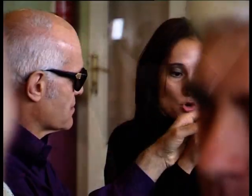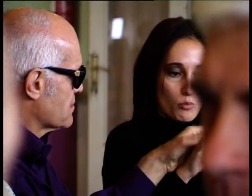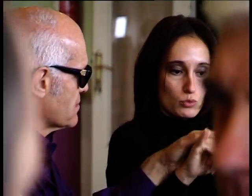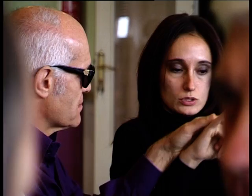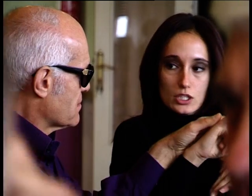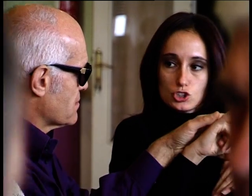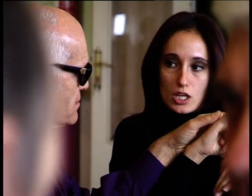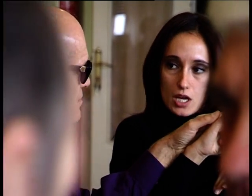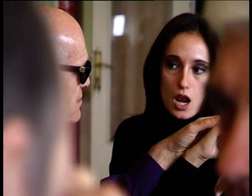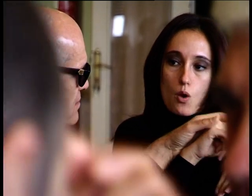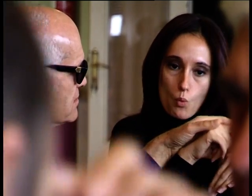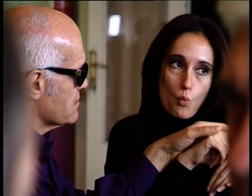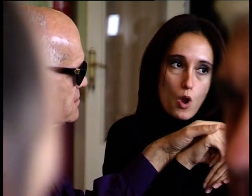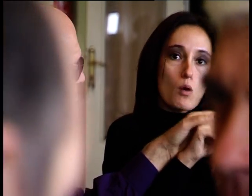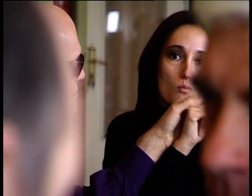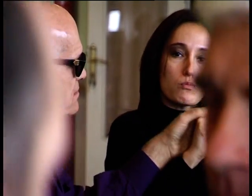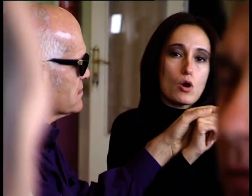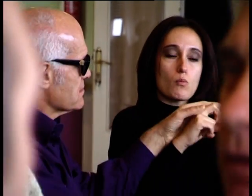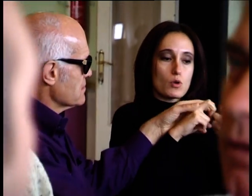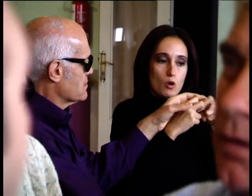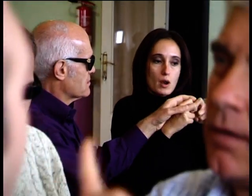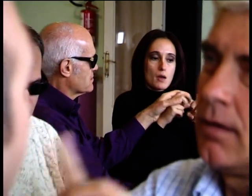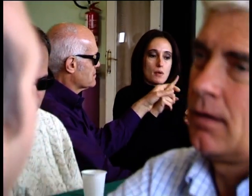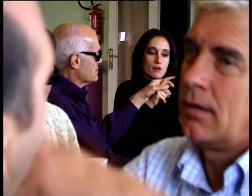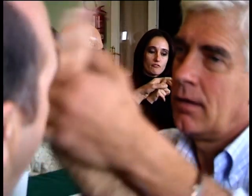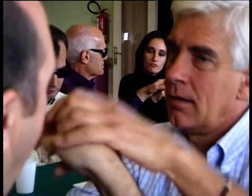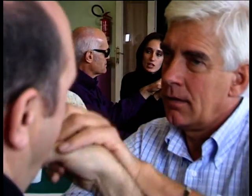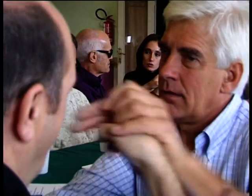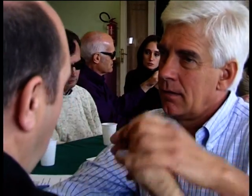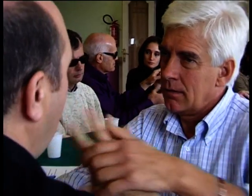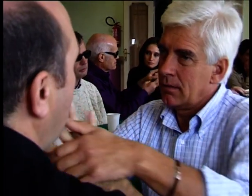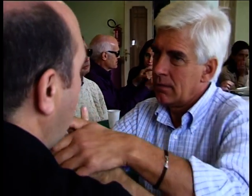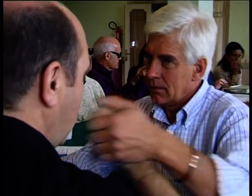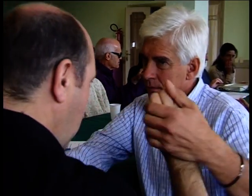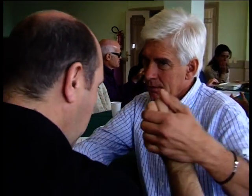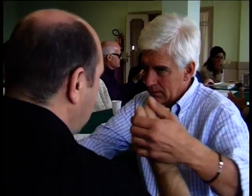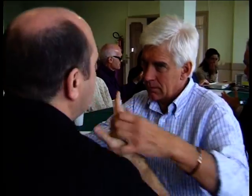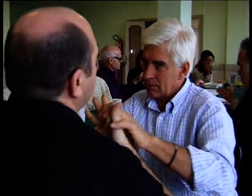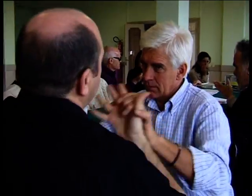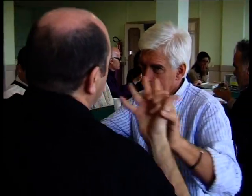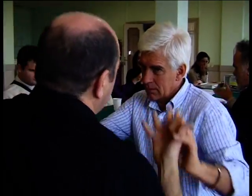le sue regole sintattiche e grammaticali. Viene utilizzata tattilmente dalle persone sorde che perdono la vista.